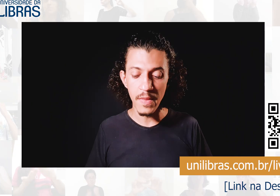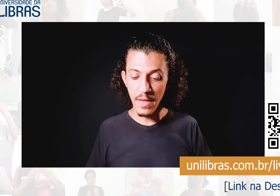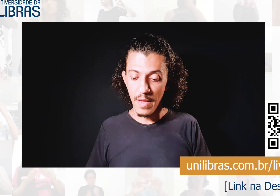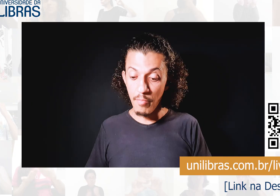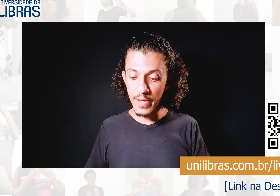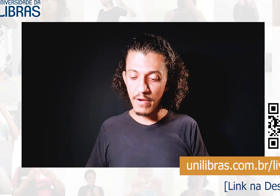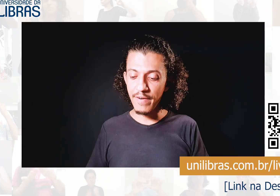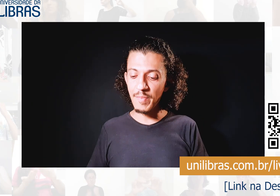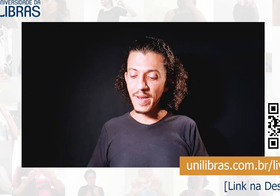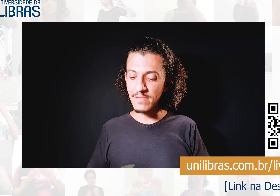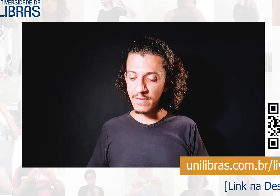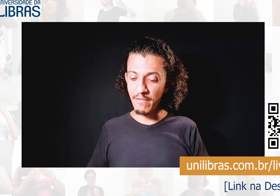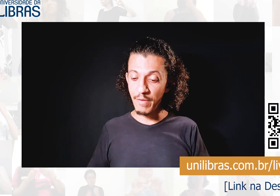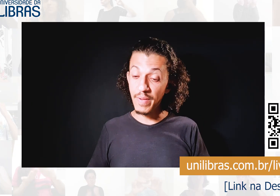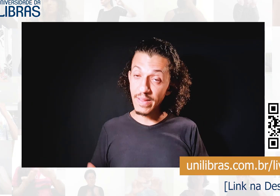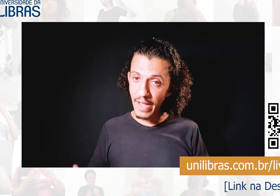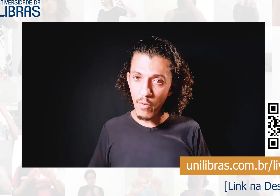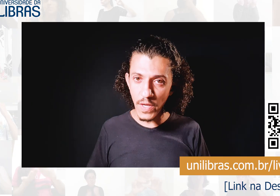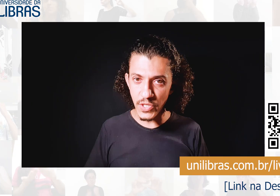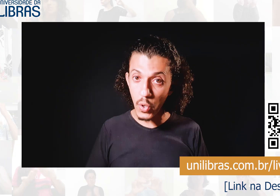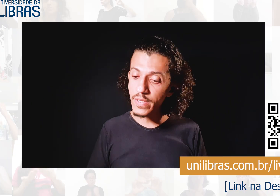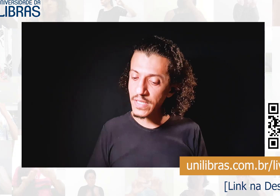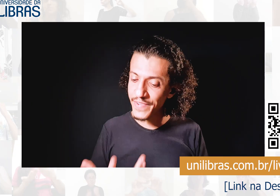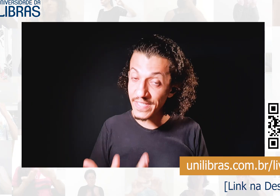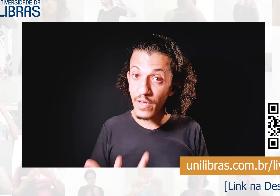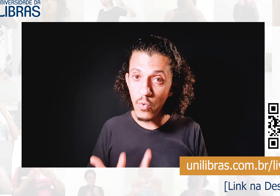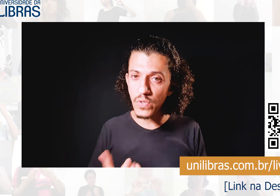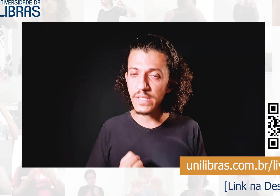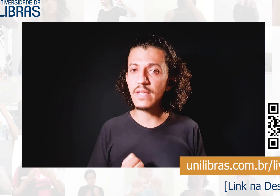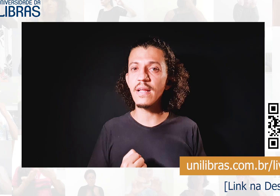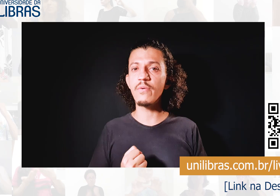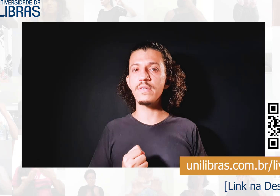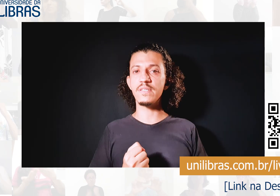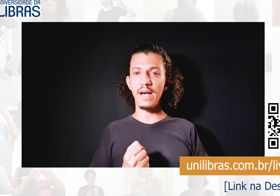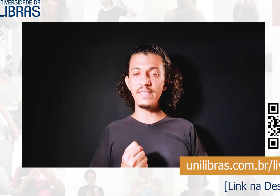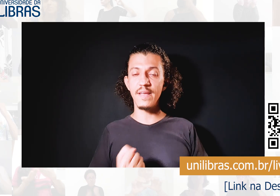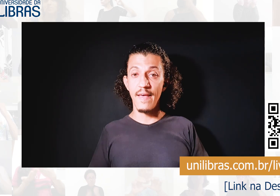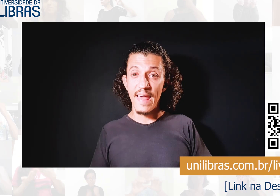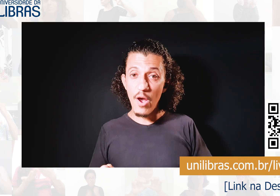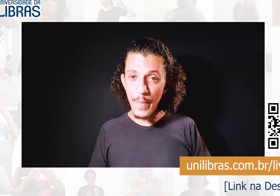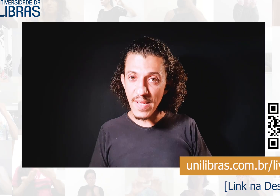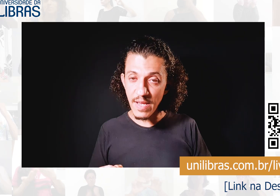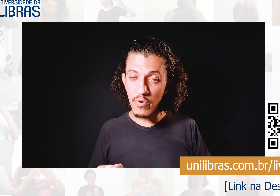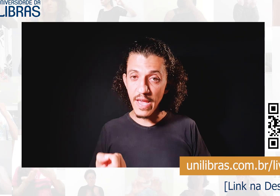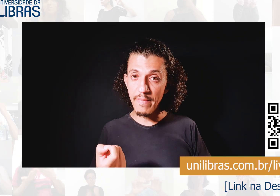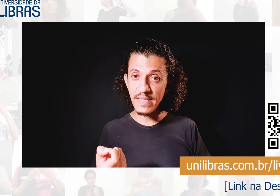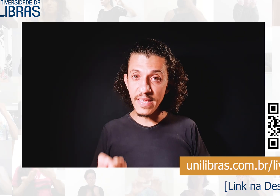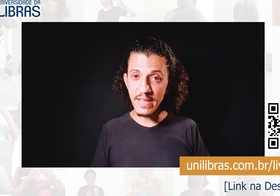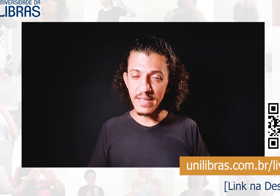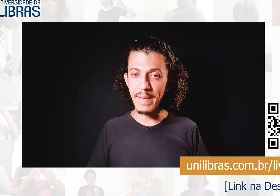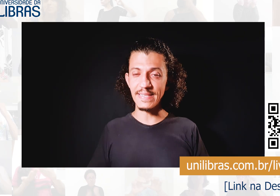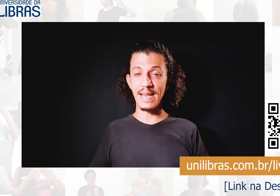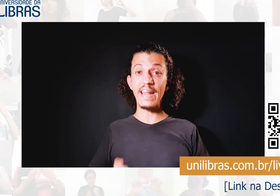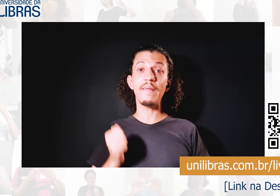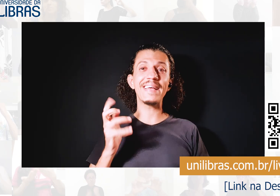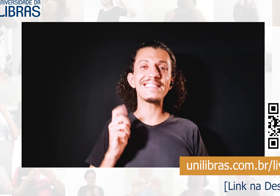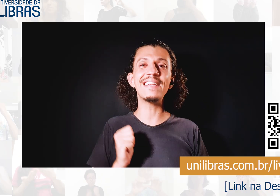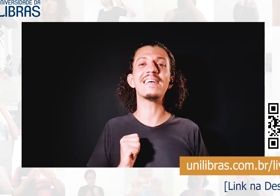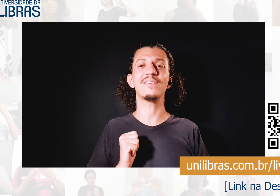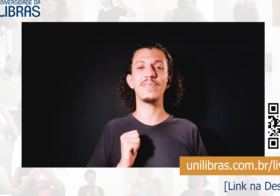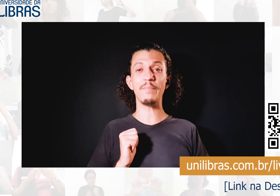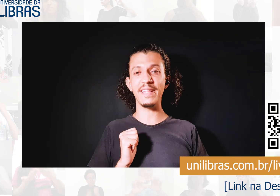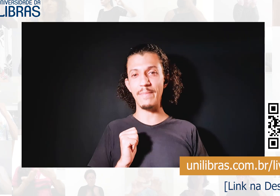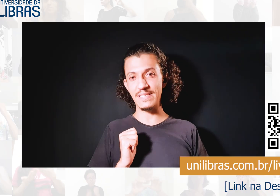fim. Por que eu falo que parece que não tem fim? Porque até hoje, todas as vezes que eu uso a escrita da língua de sinais, eu percebo que a minha escrita está mais clara e que a